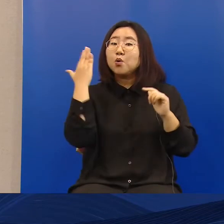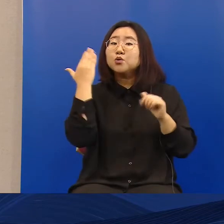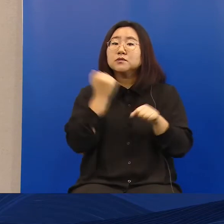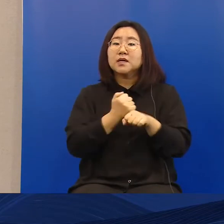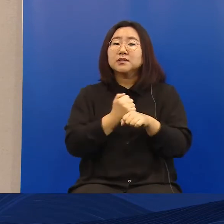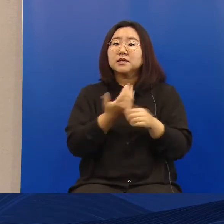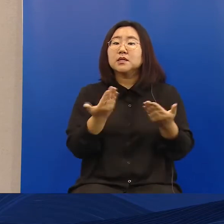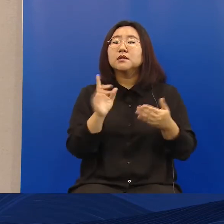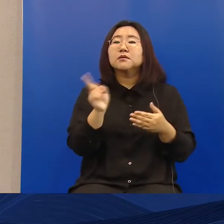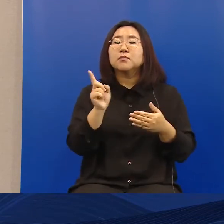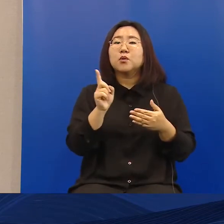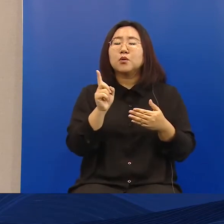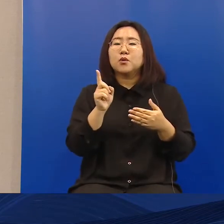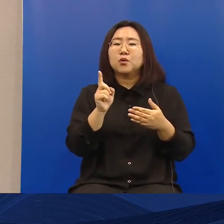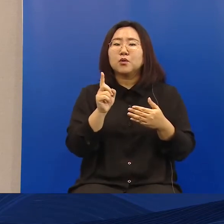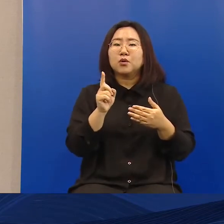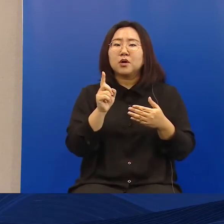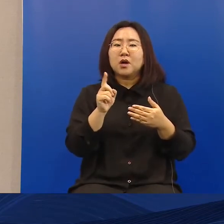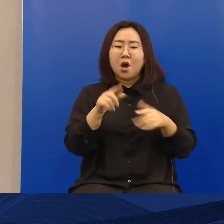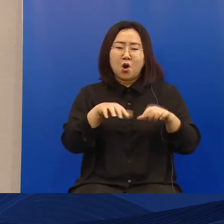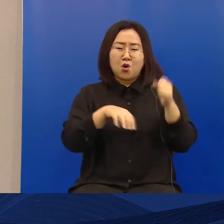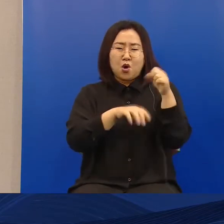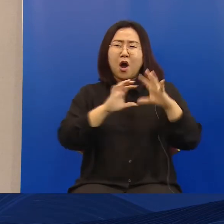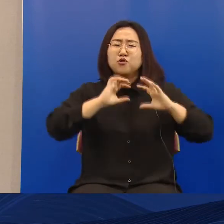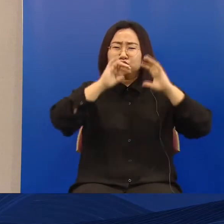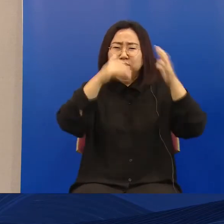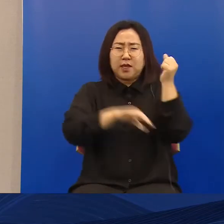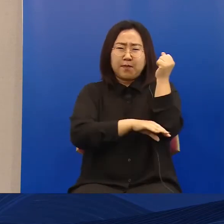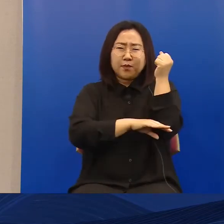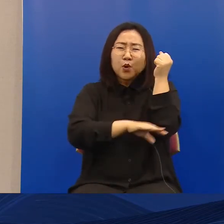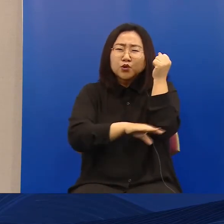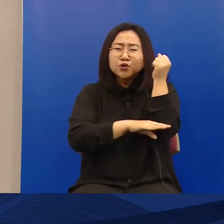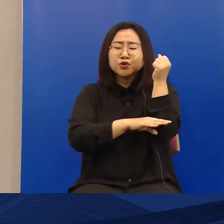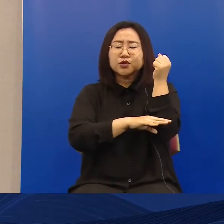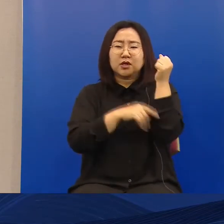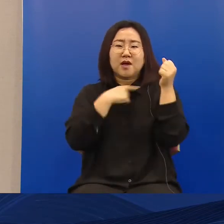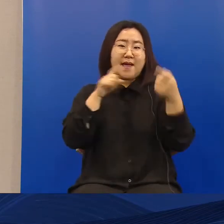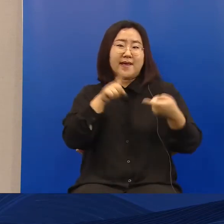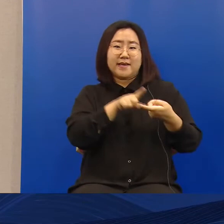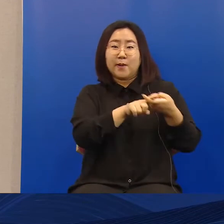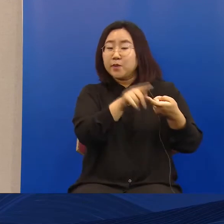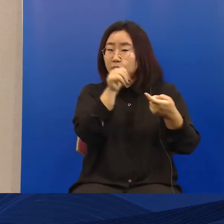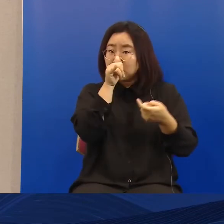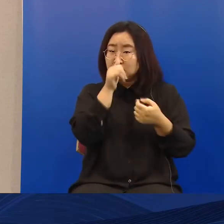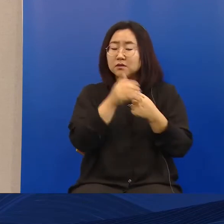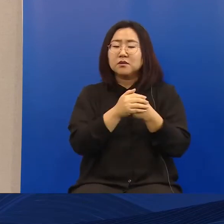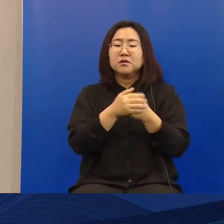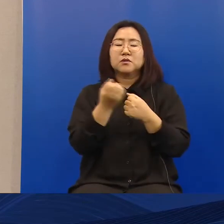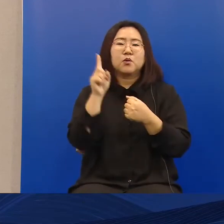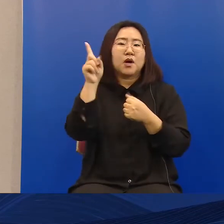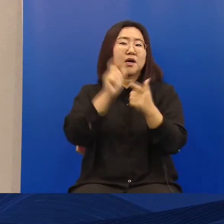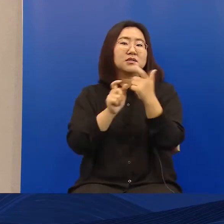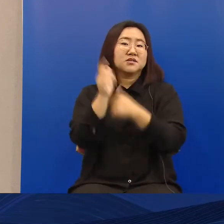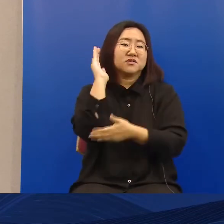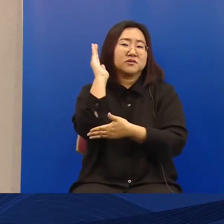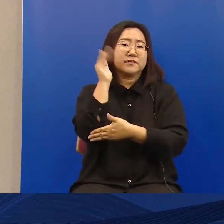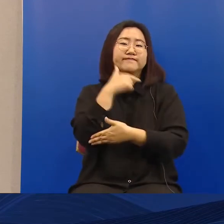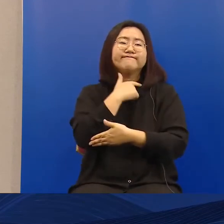보면은요. ISO 국제표준기구와 협력을 하는 겁니다. 그리고 한 가지 말씀드리고 싶은